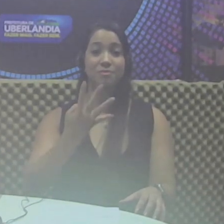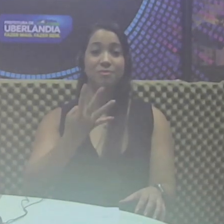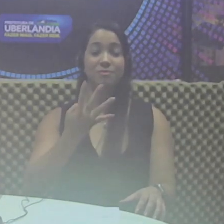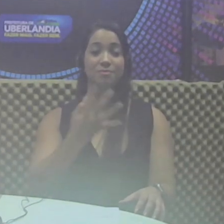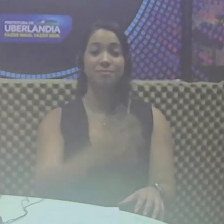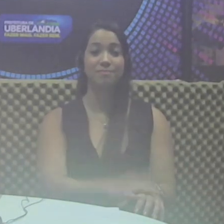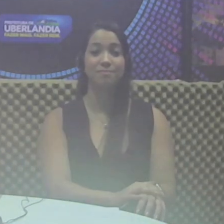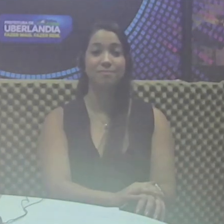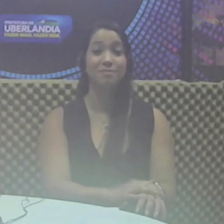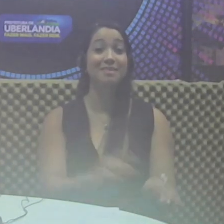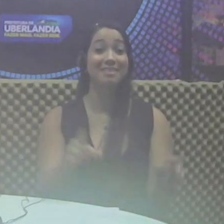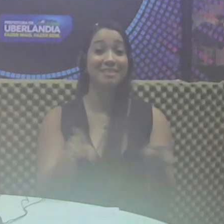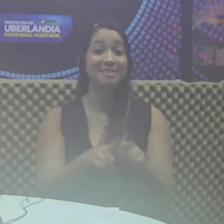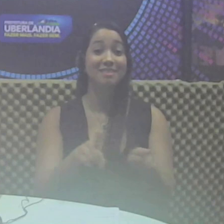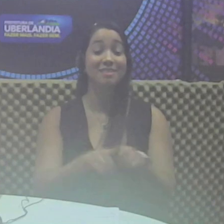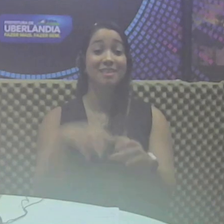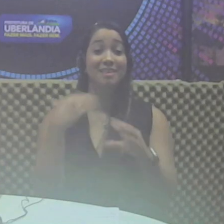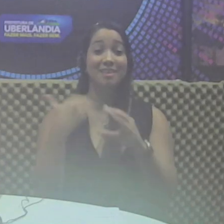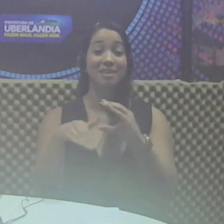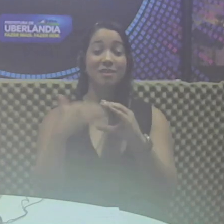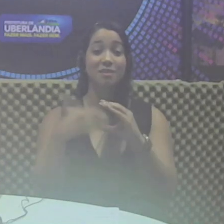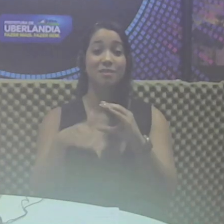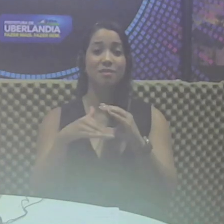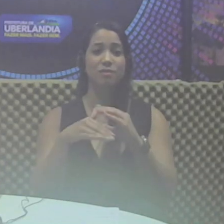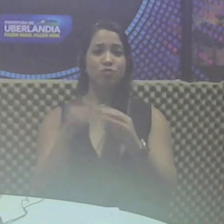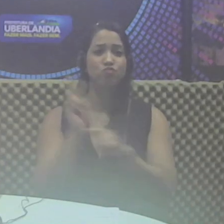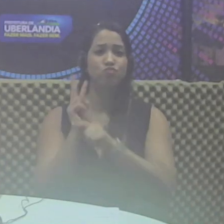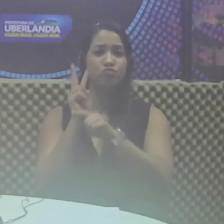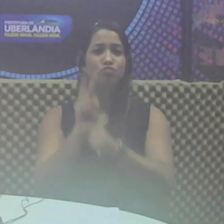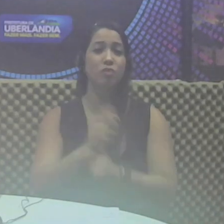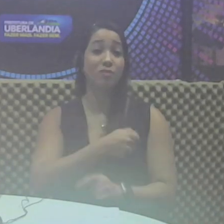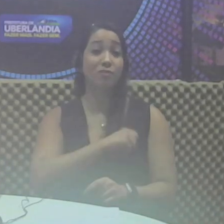34-3239-2804 e também pelo e-mail